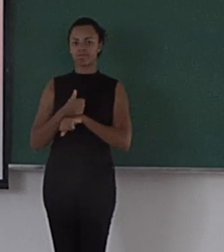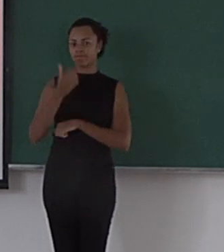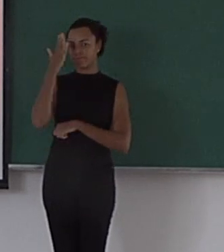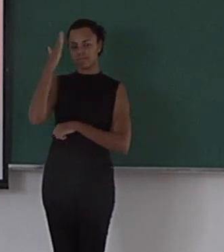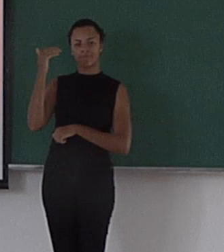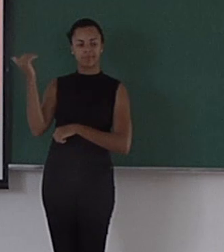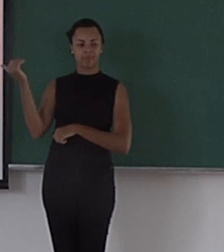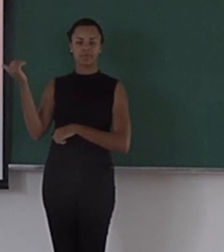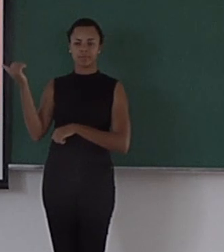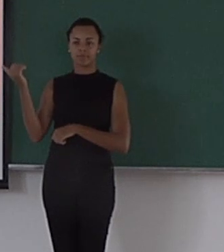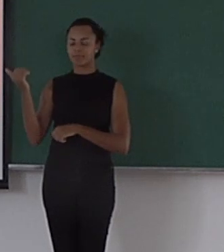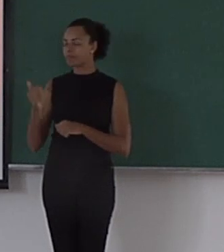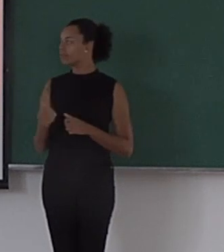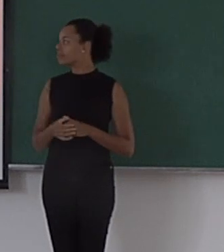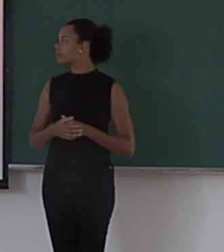né?